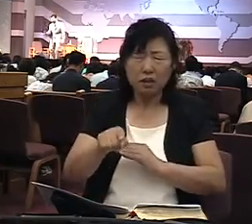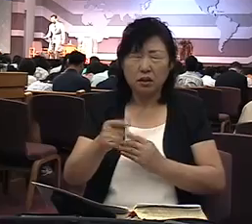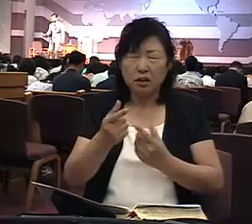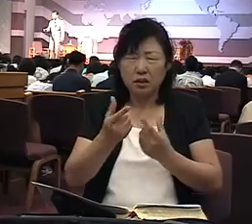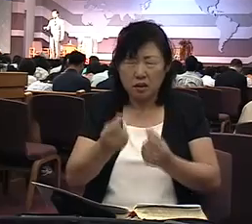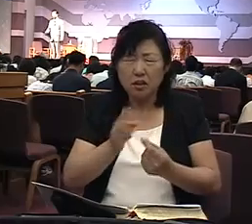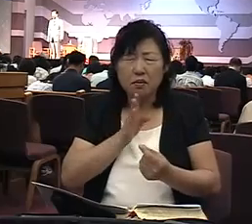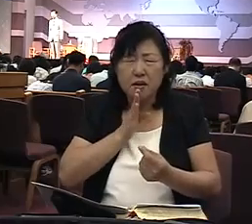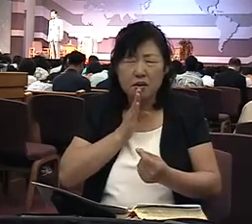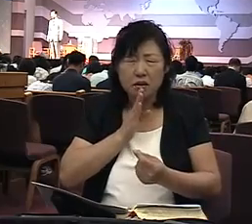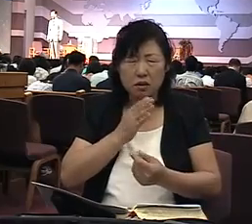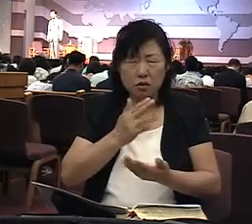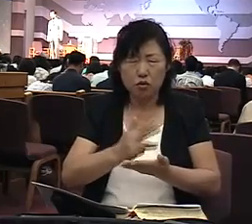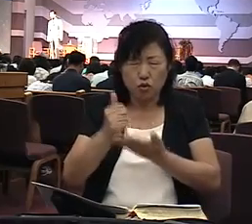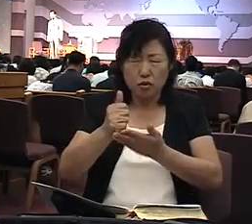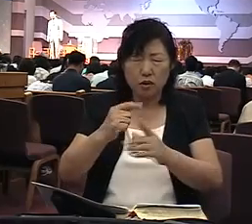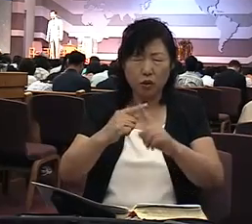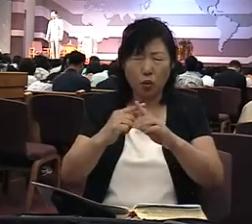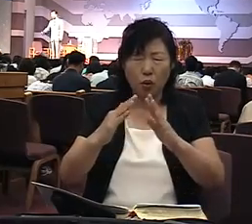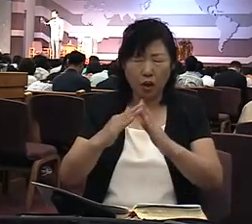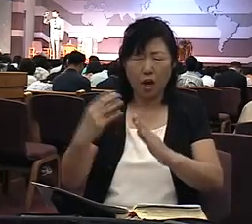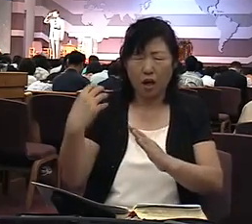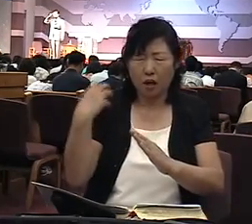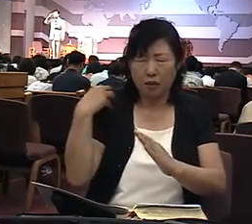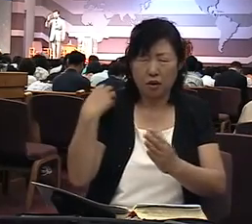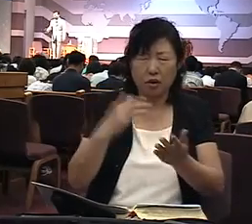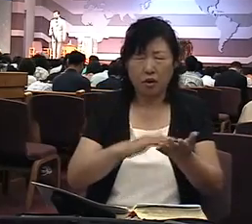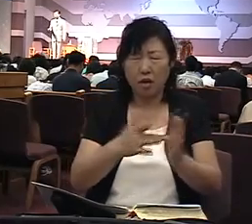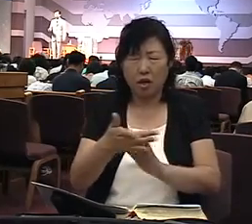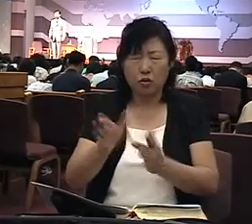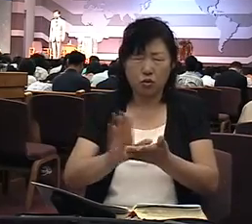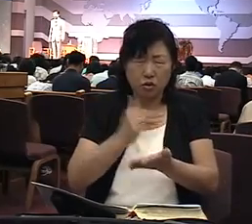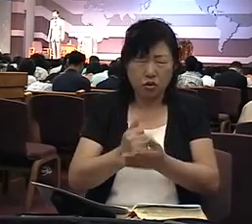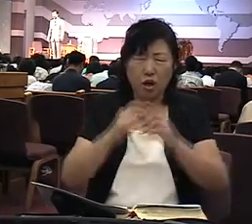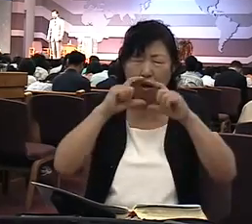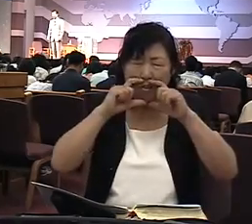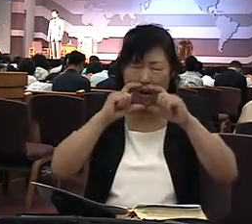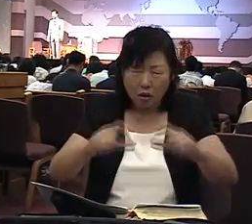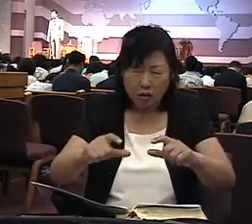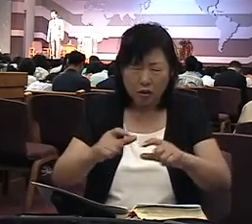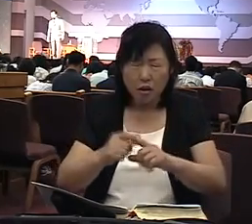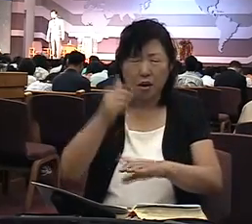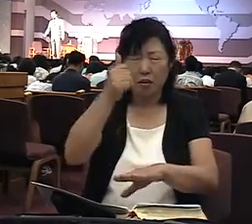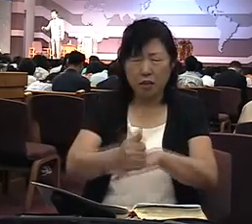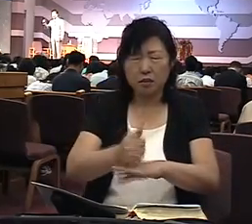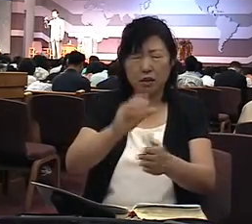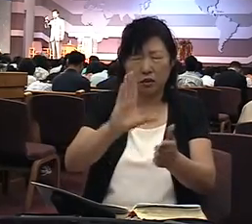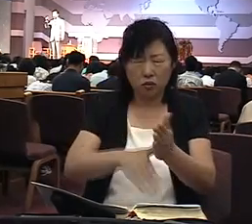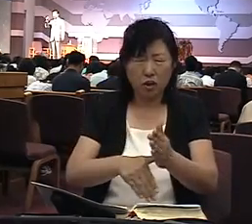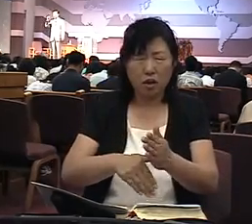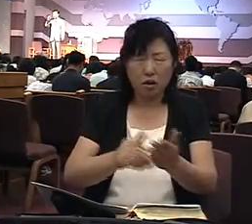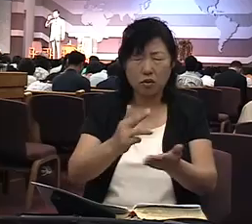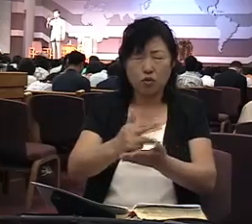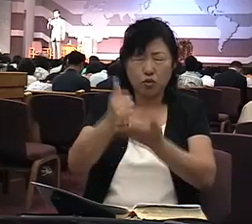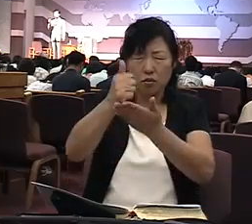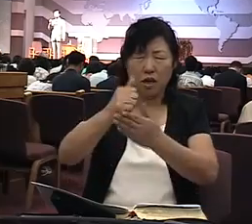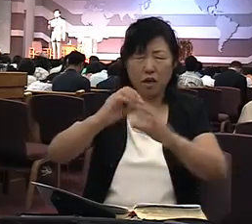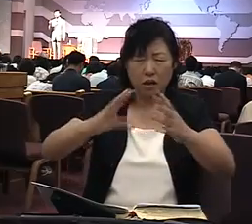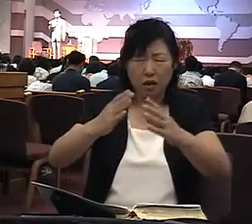반드시 주님의 교회가 감당해야 되는 예수 그리스도의 명령이요, 마지막 때에 주님의 나라를 위해 세워질 군사들을